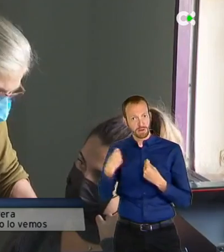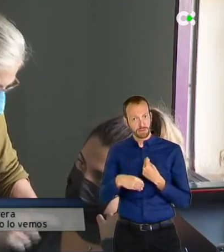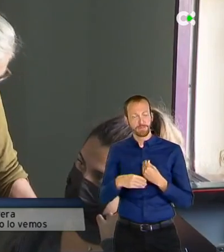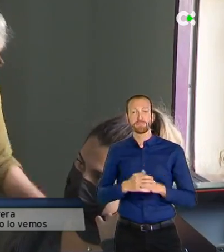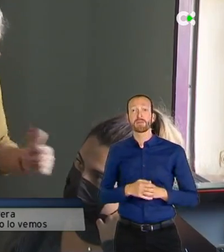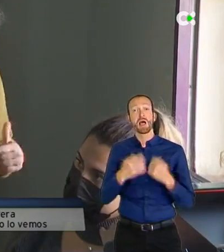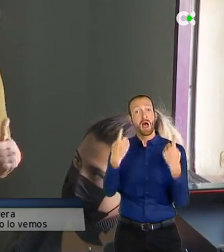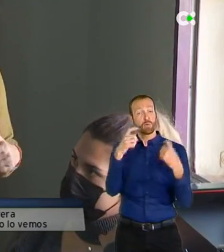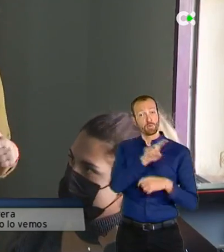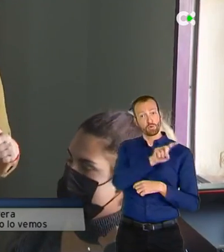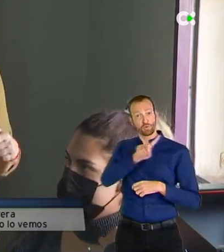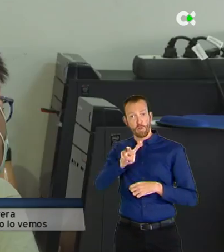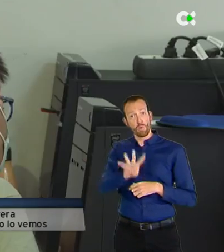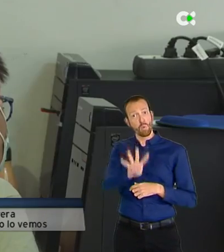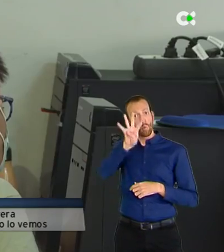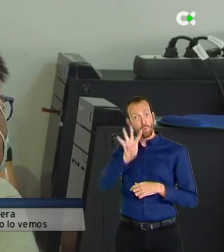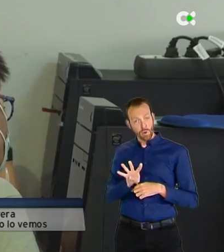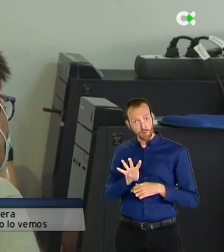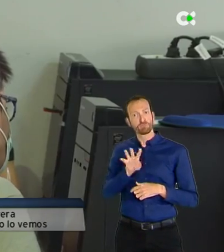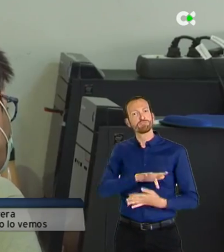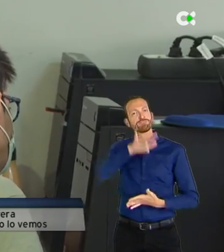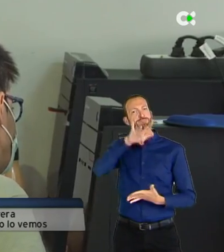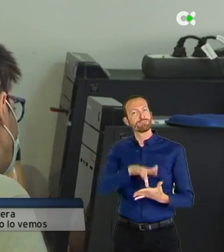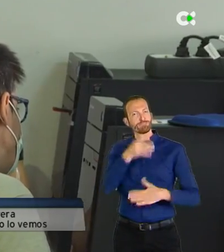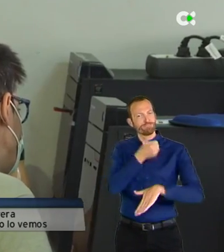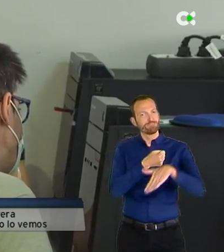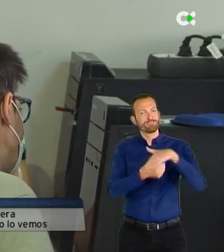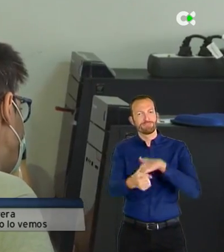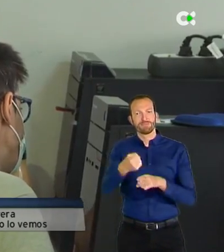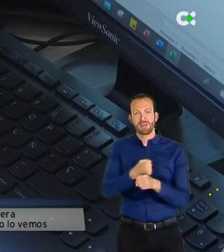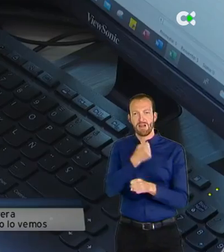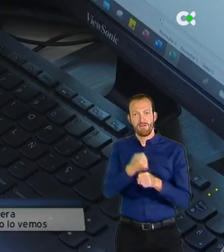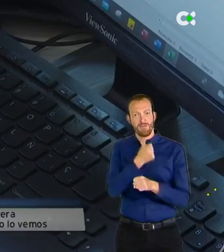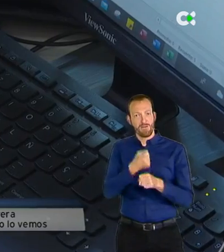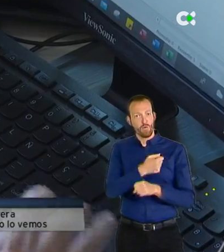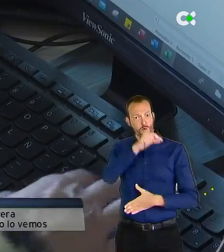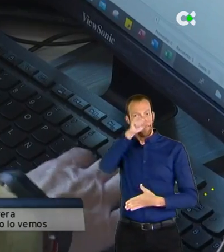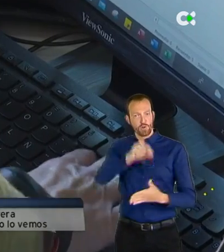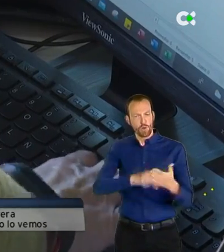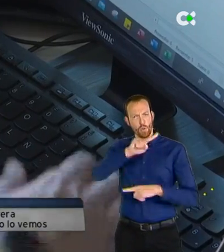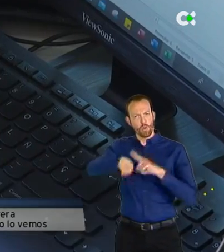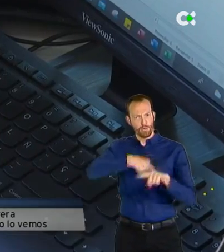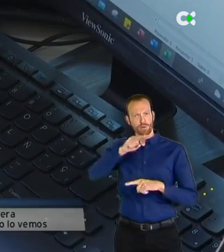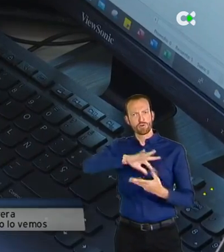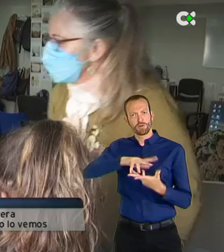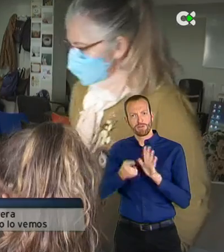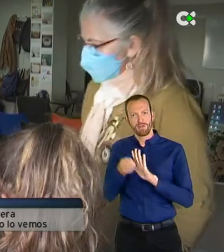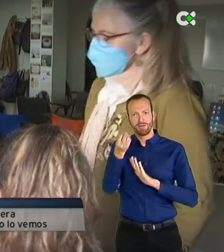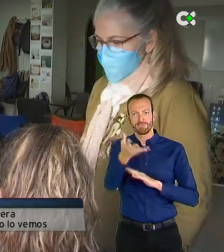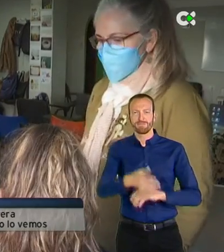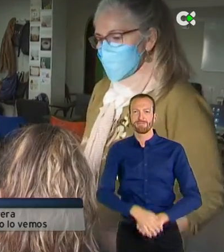Cuatro de los dos alumnos que han cursado el curso lograron romper la barrera de la integración laboral. Luego lo vemos.